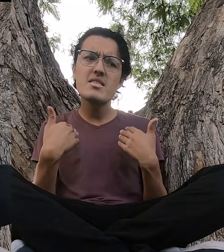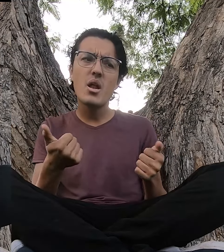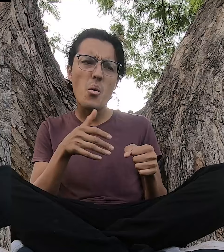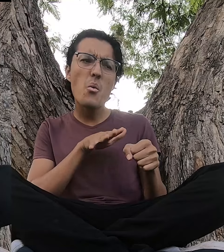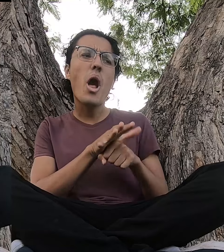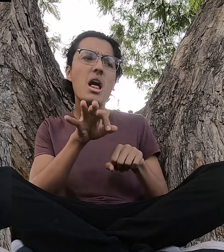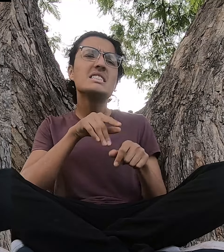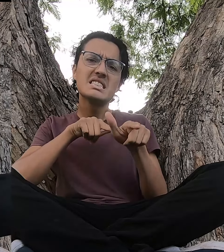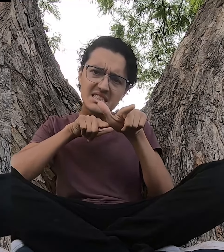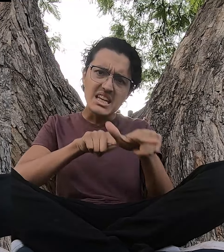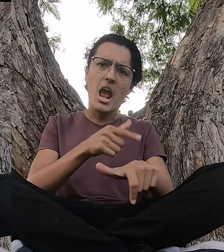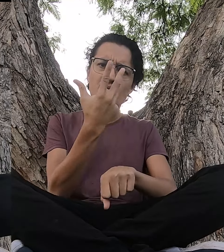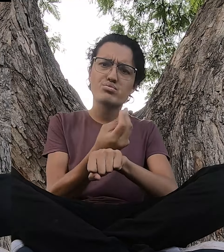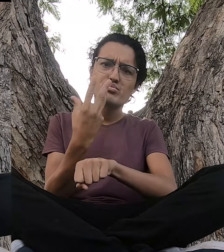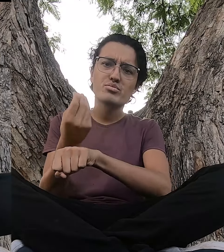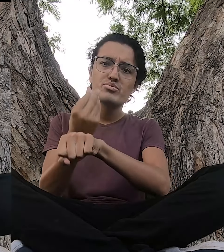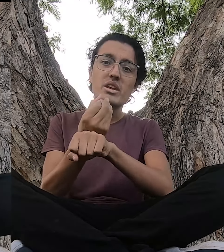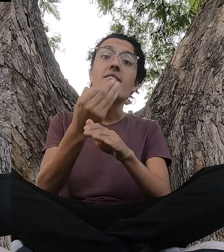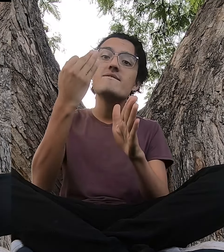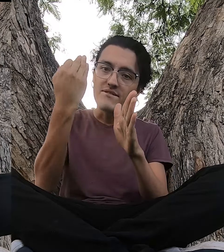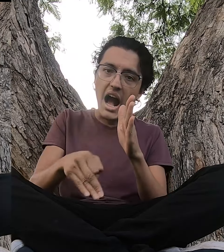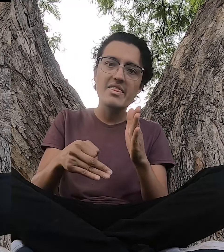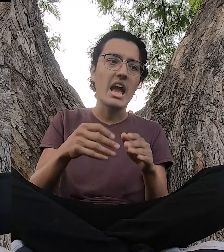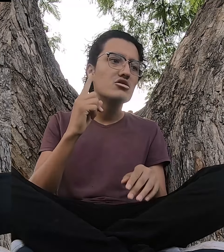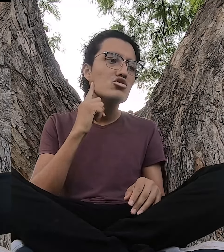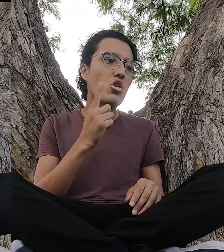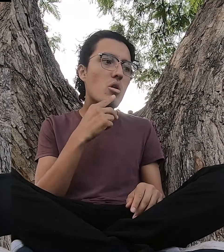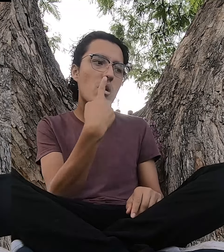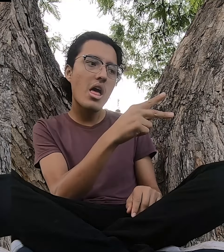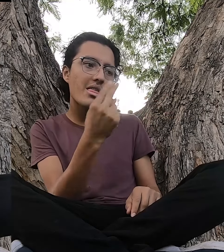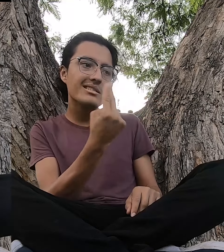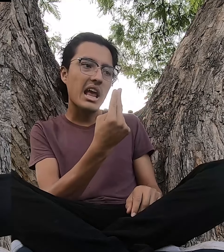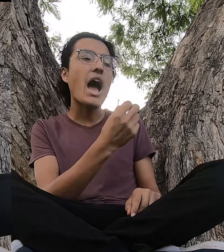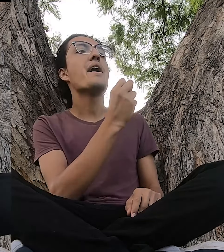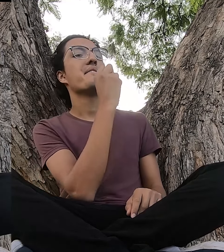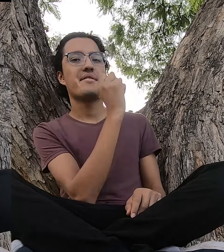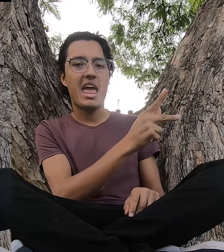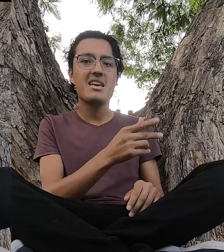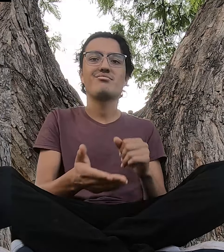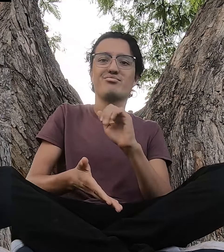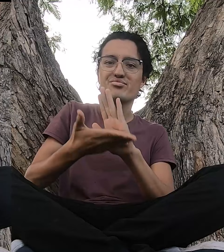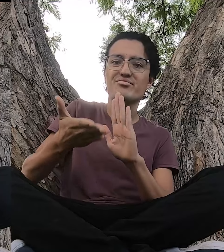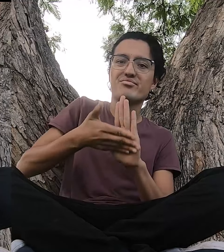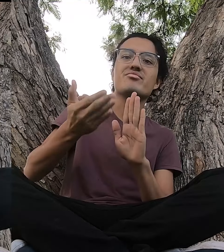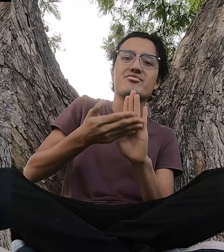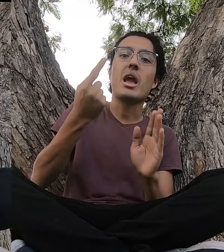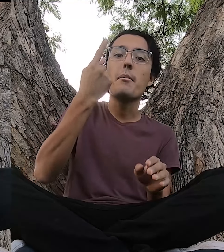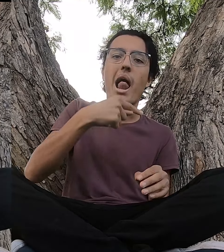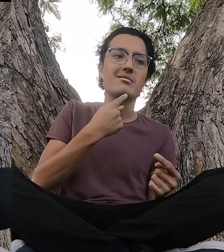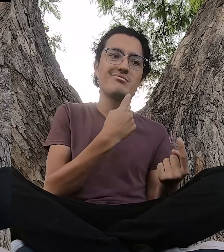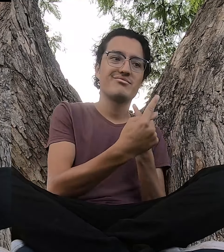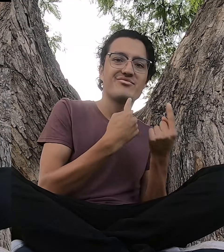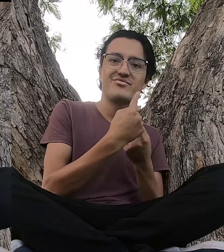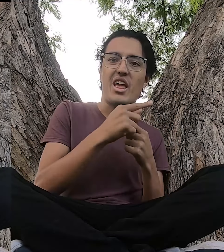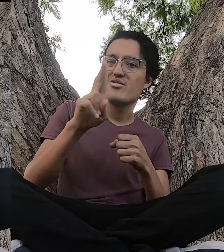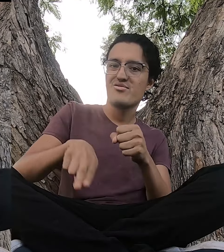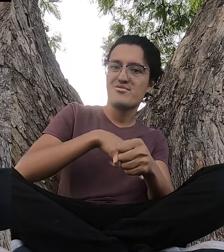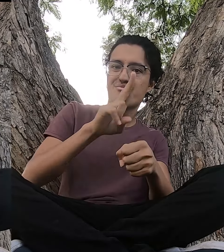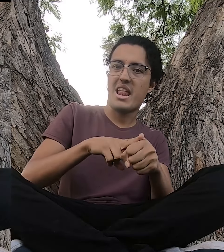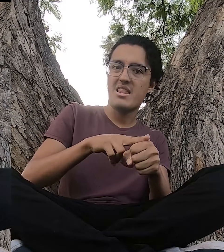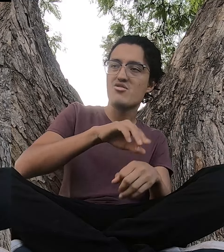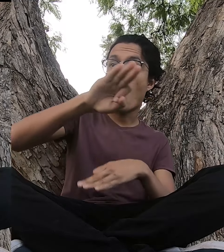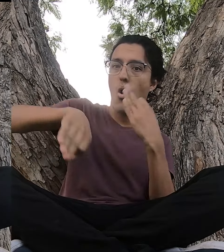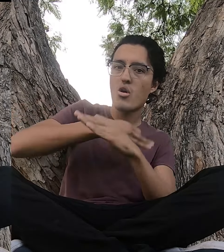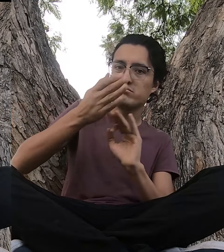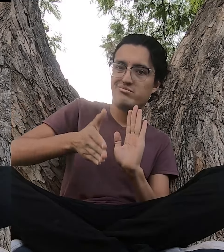cosas podemos seguir construyendo para que una persona sorda pueda estar conviviendo en este mundo normal